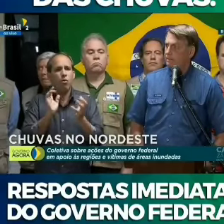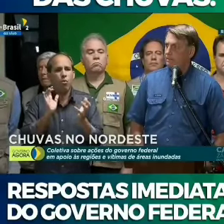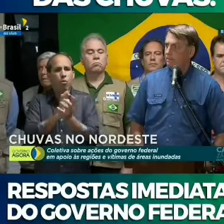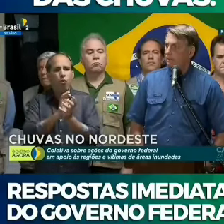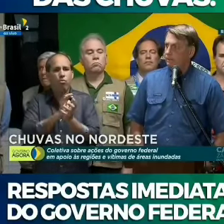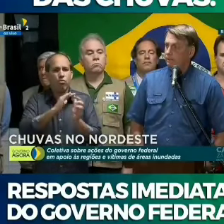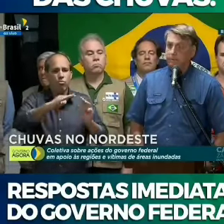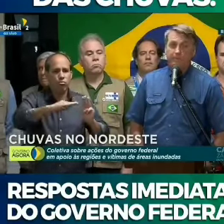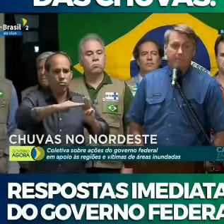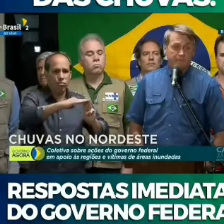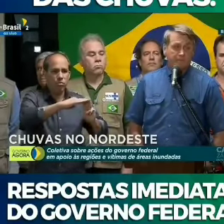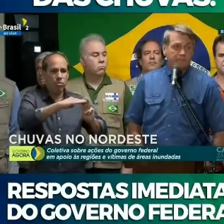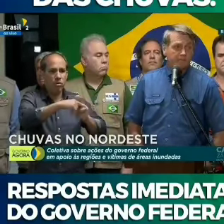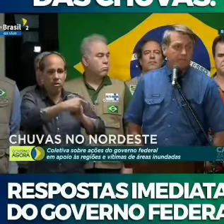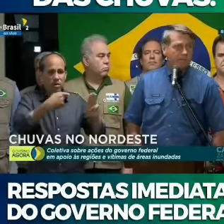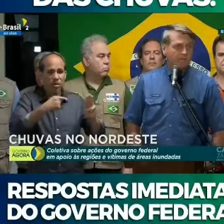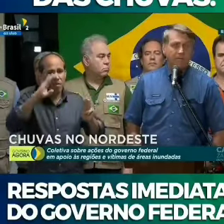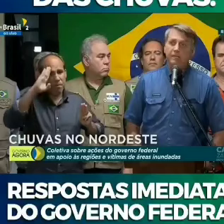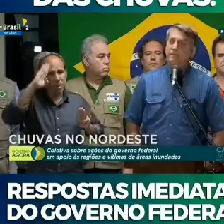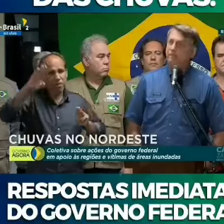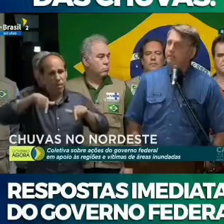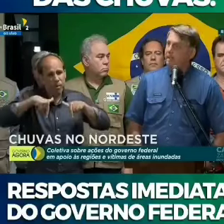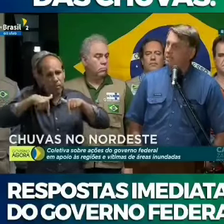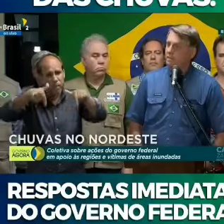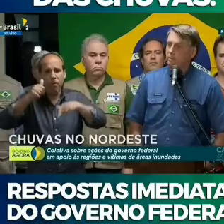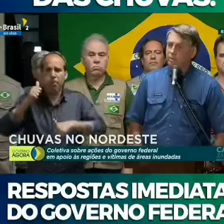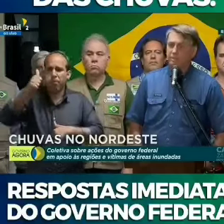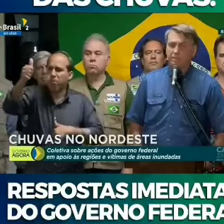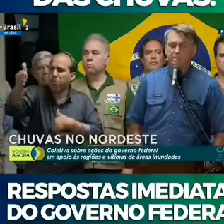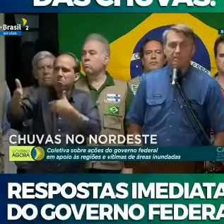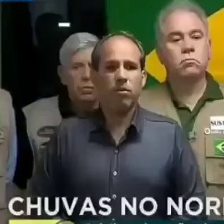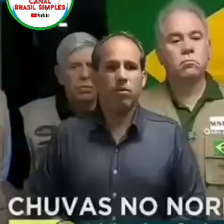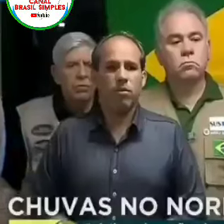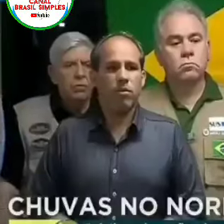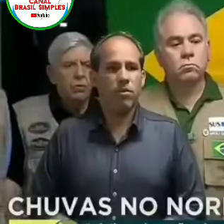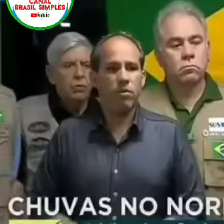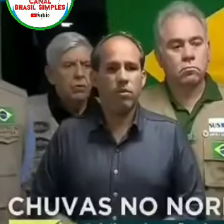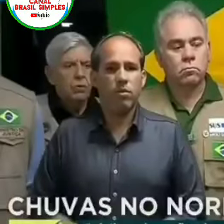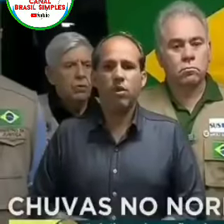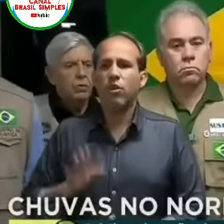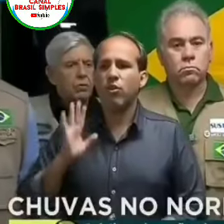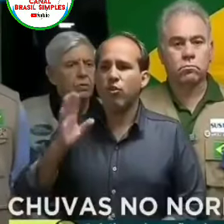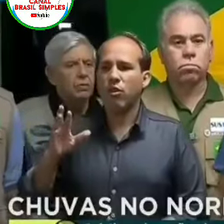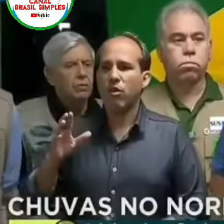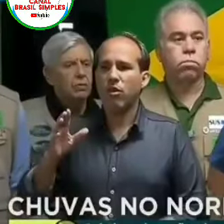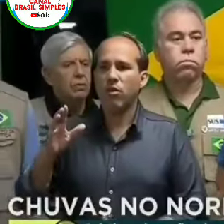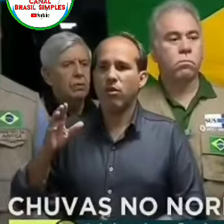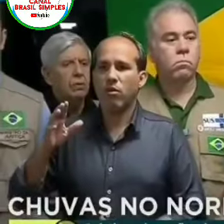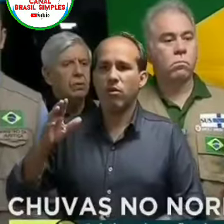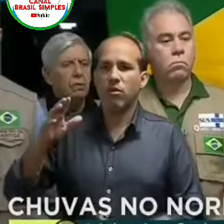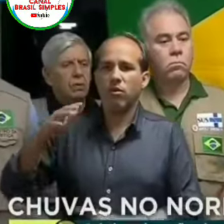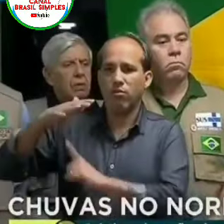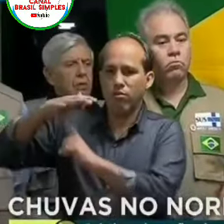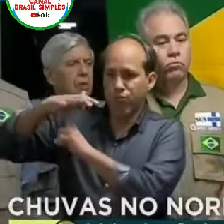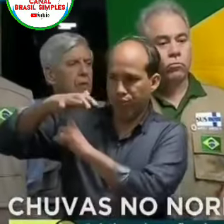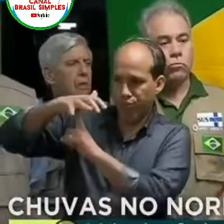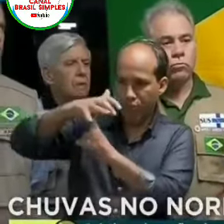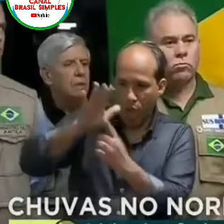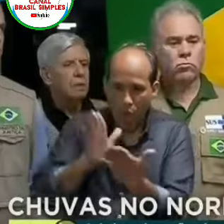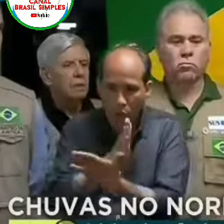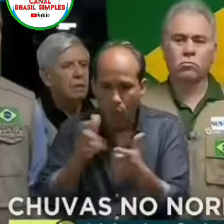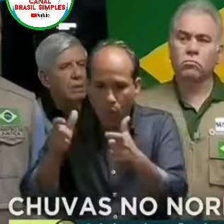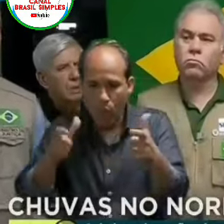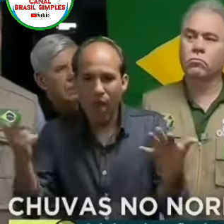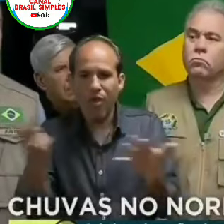povo. Então, pessoal, assista e até o próximo vídeo, se Deus quiser. Fizemos um sobrevoo em parte da área atingida,